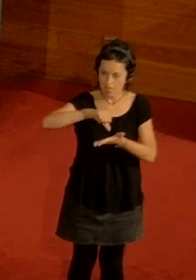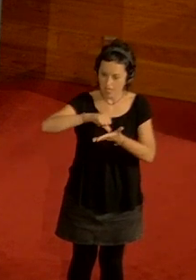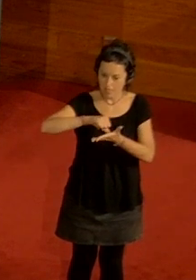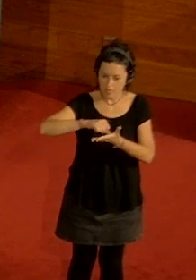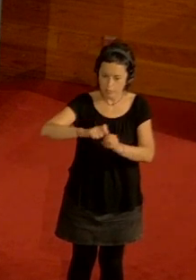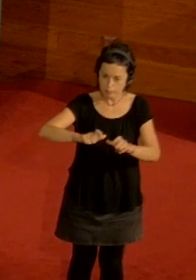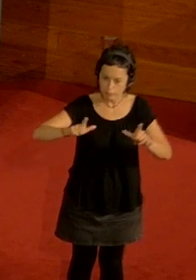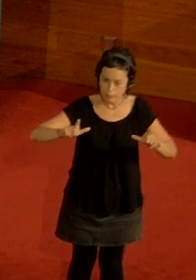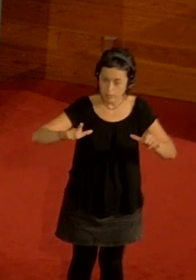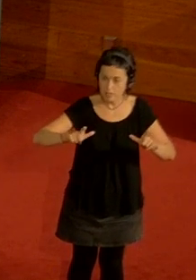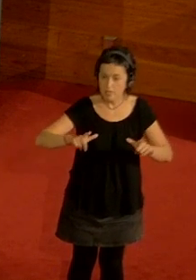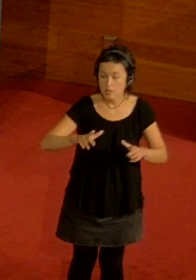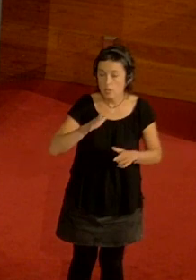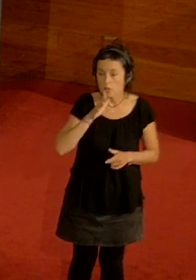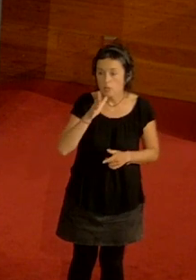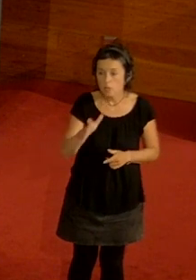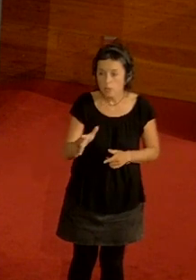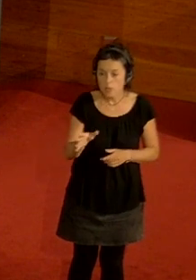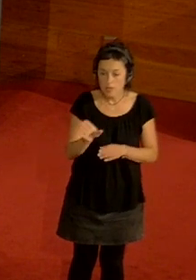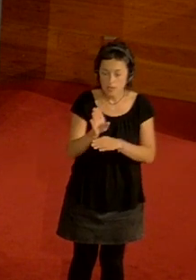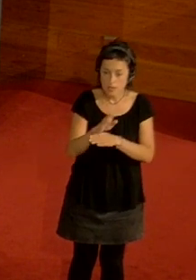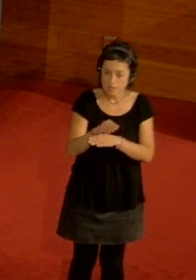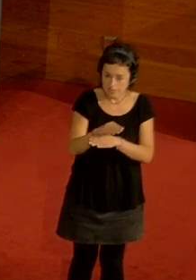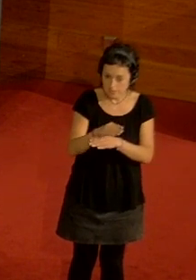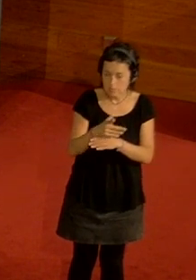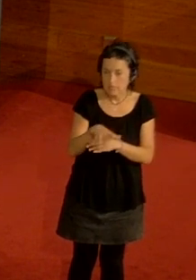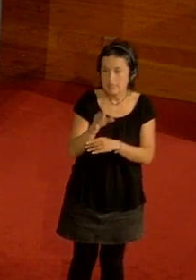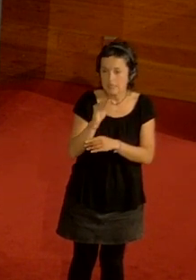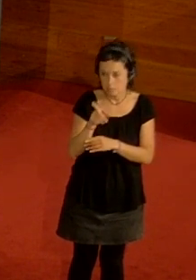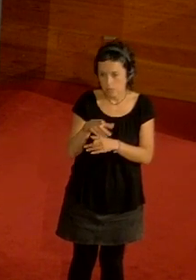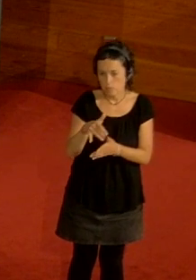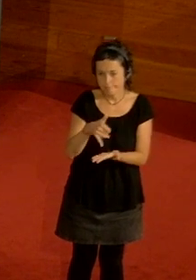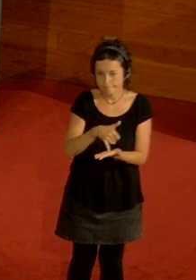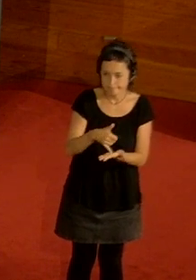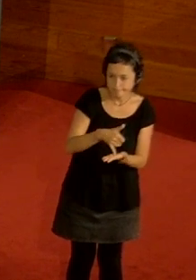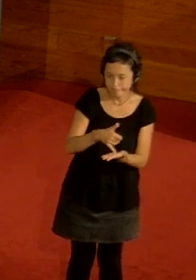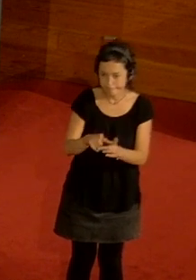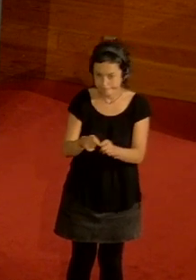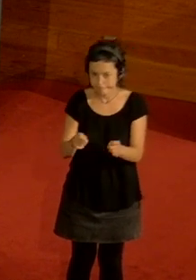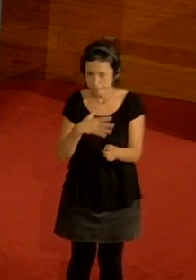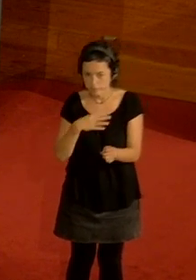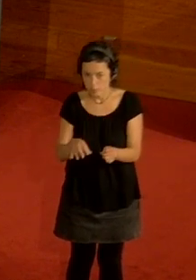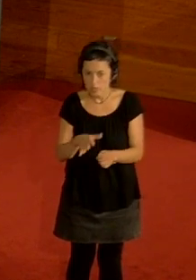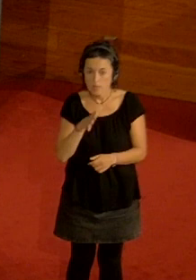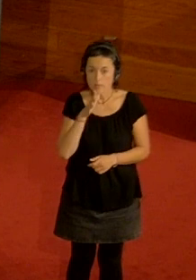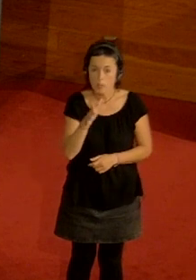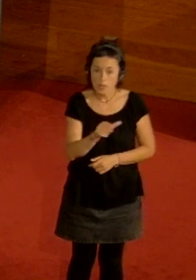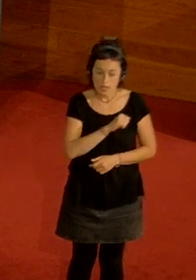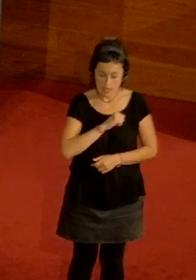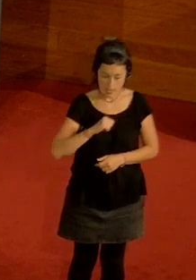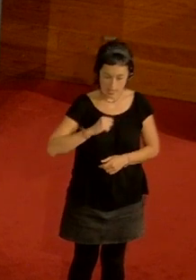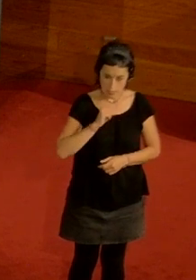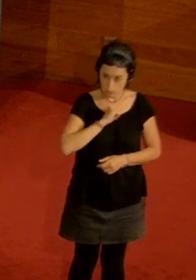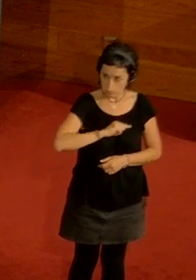cuidados se sostienen sobre Estas ideas que comentamos de vulnerabilidad y fragilidad porque es en la autoconciencia de